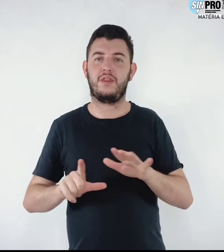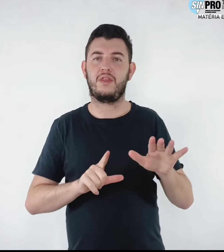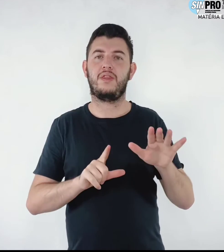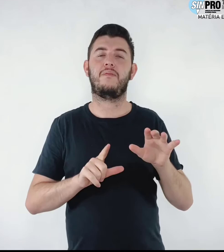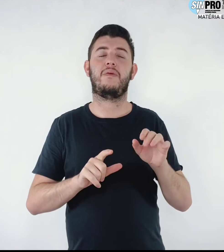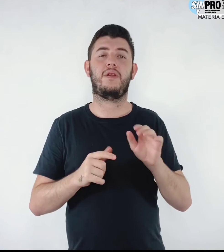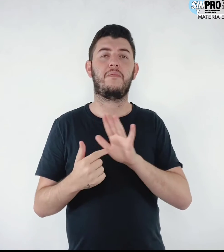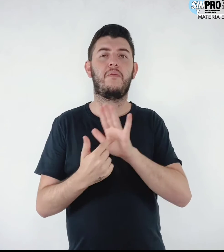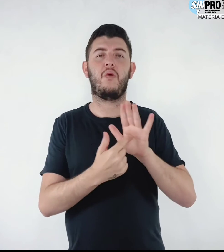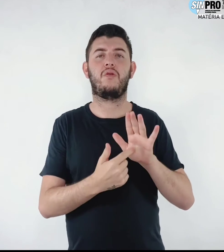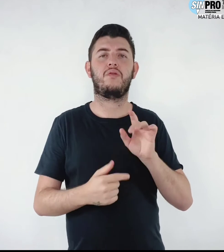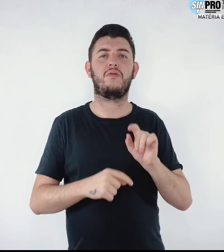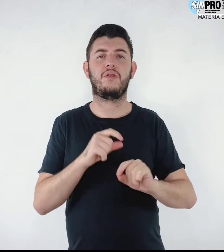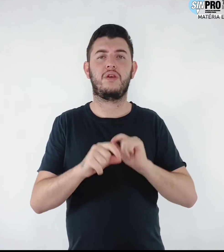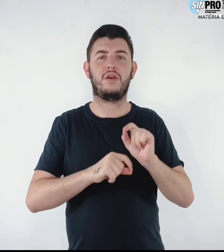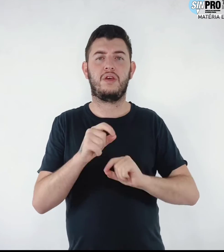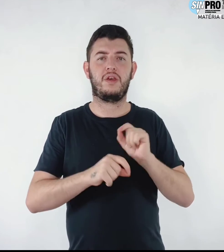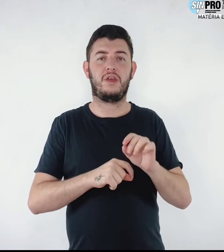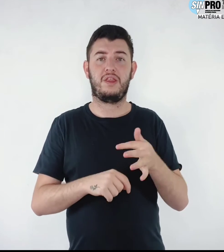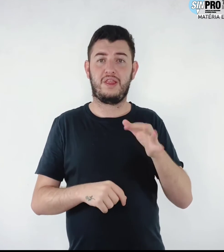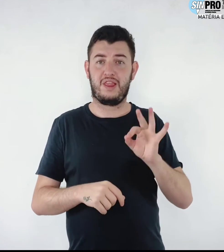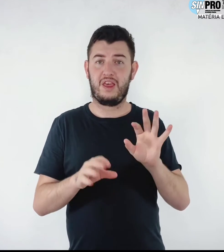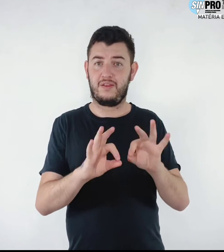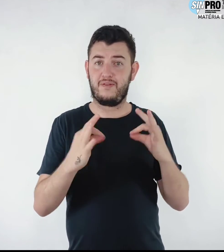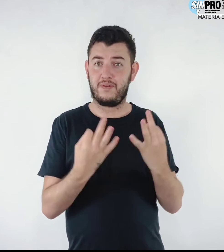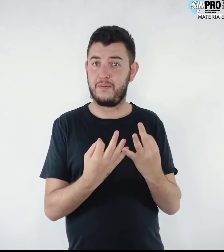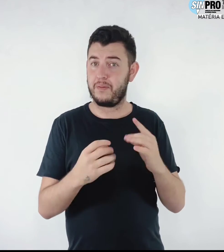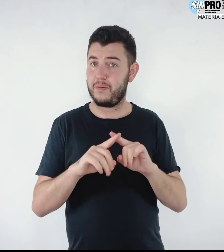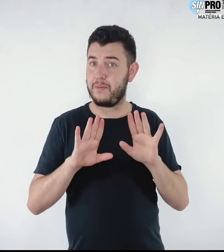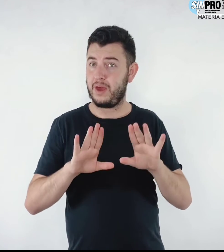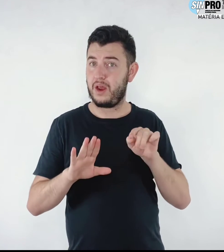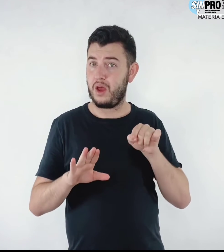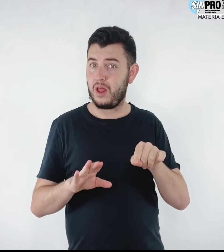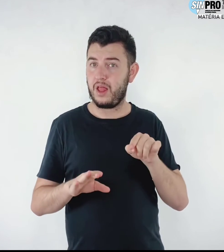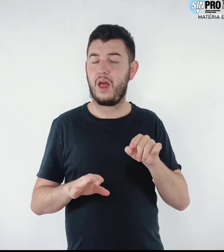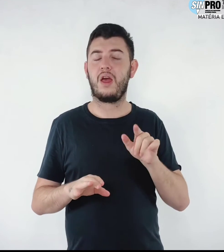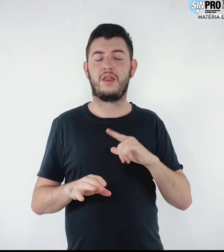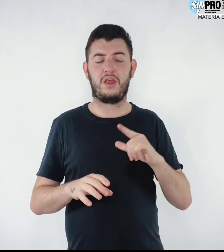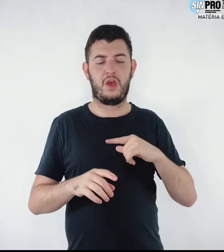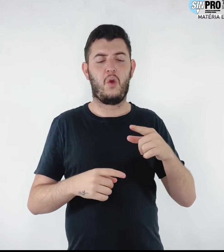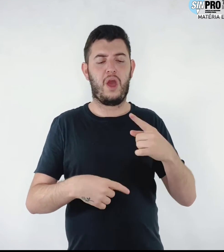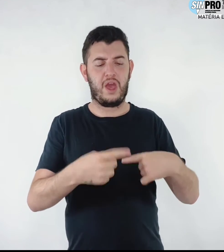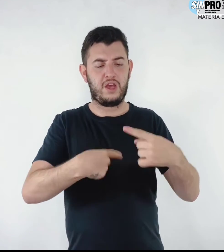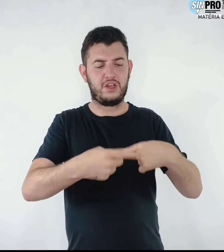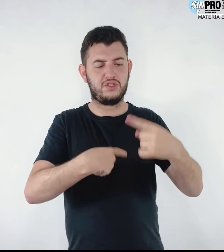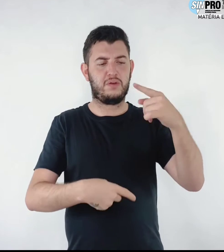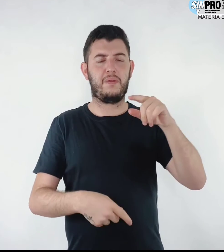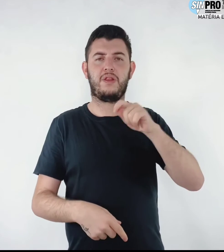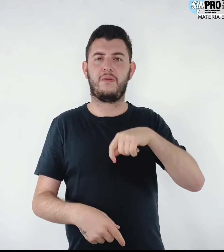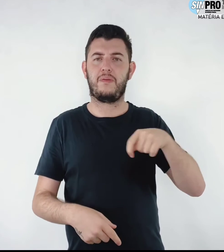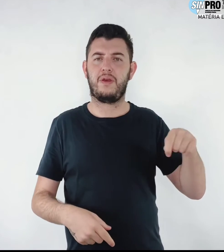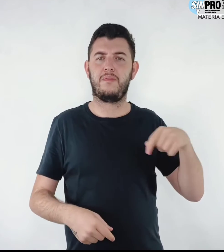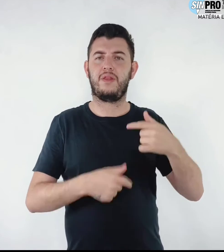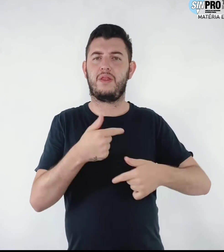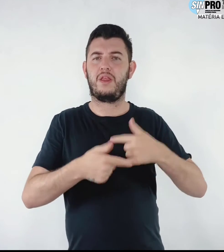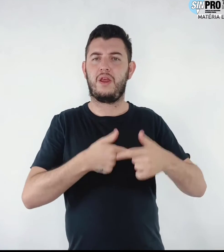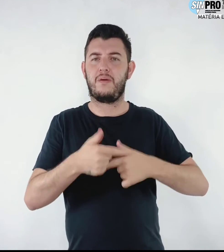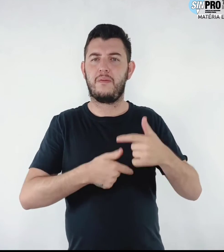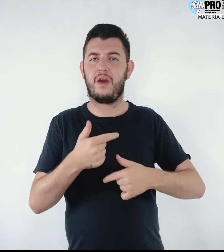em cada 10 famílias em que o rendimento mensal com o trabalho fica acima de 5